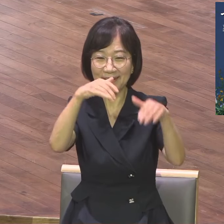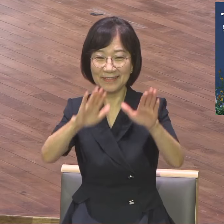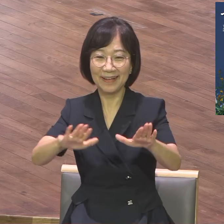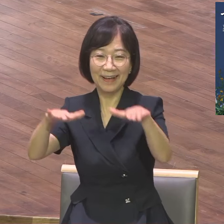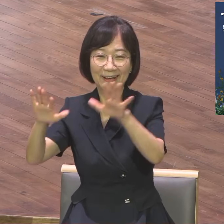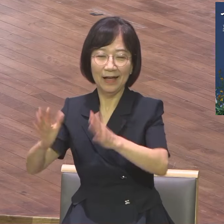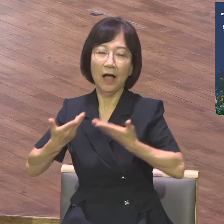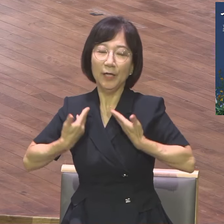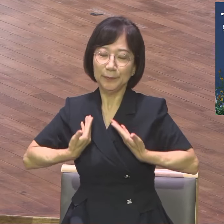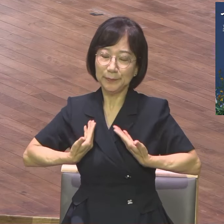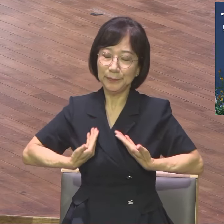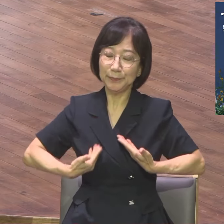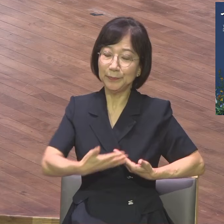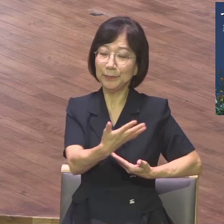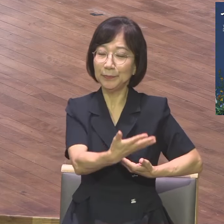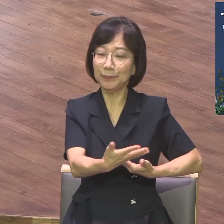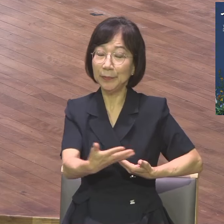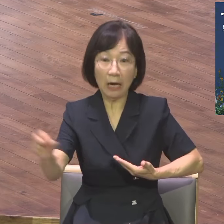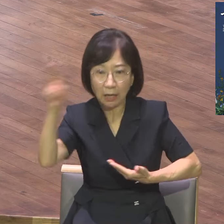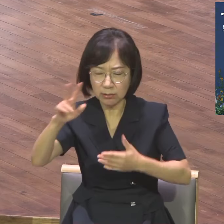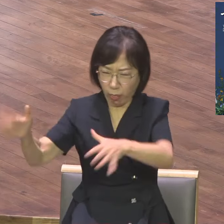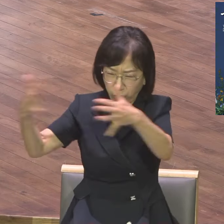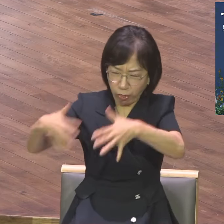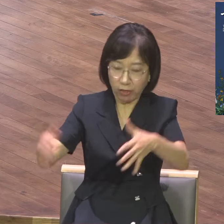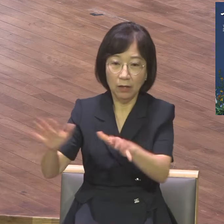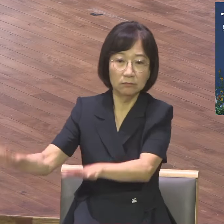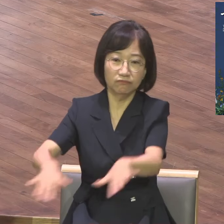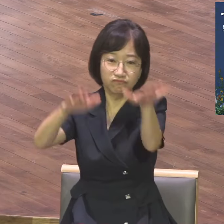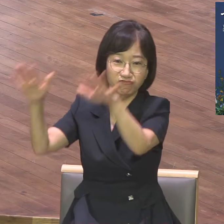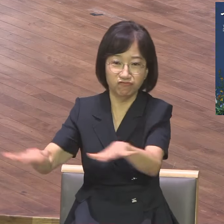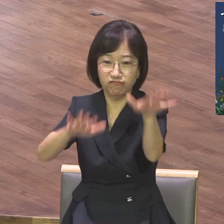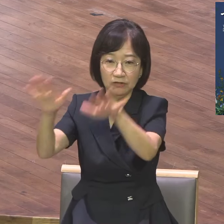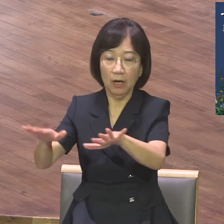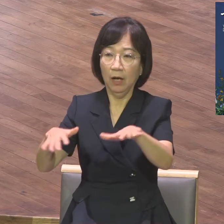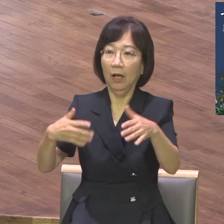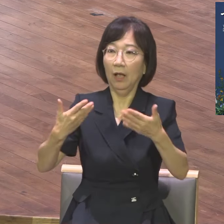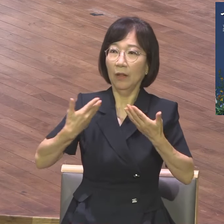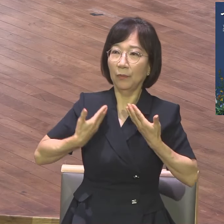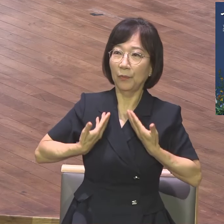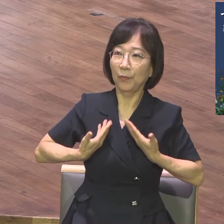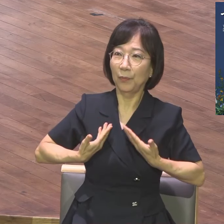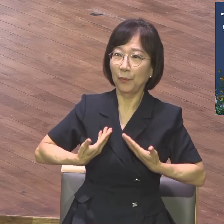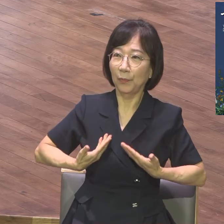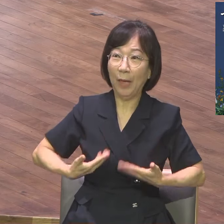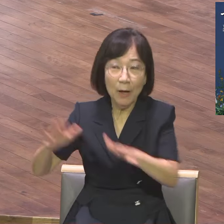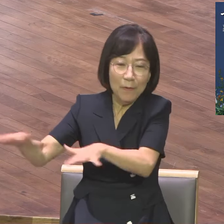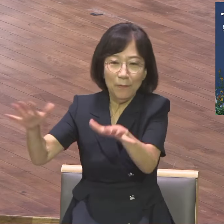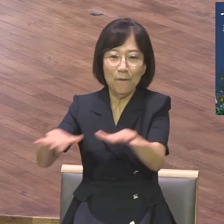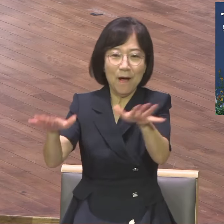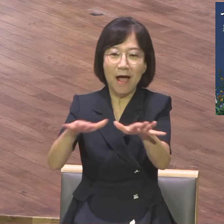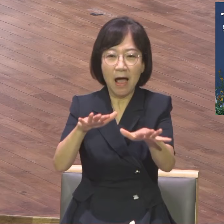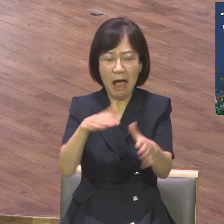다 버렸어요. 헤르몬강에서 내려오는 이 광풍이 말이야 언제 올지 몰라.